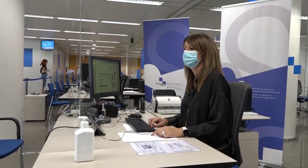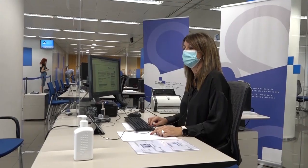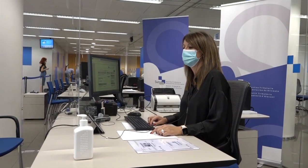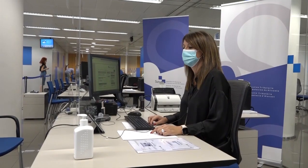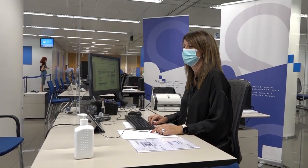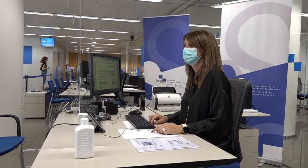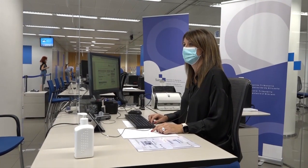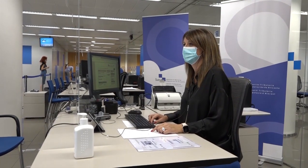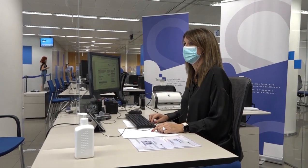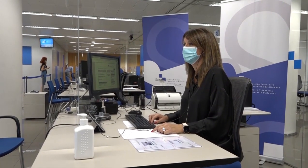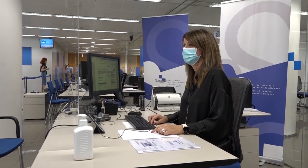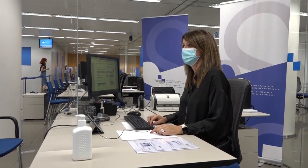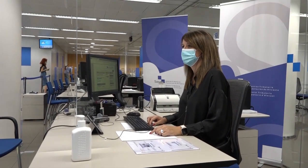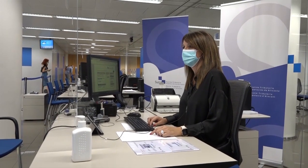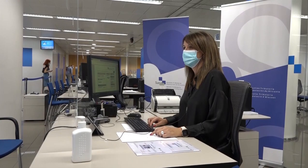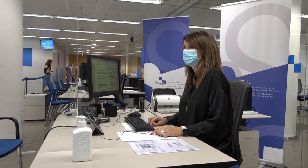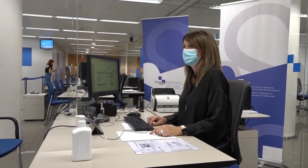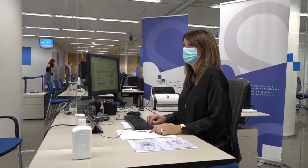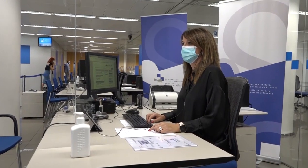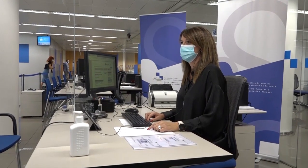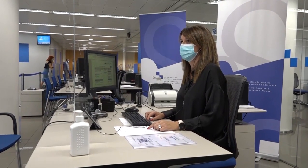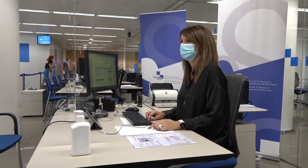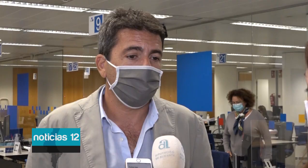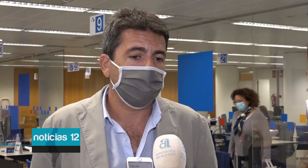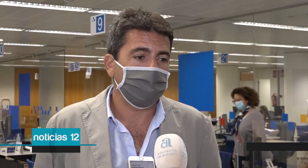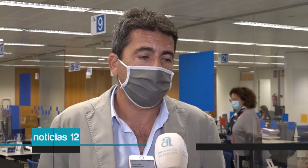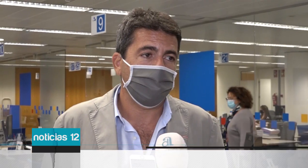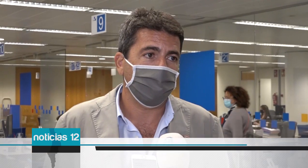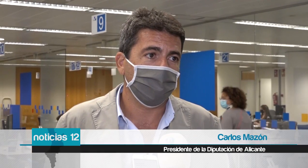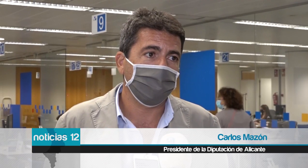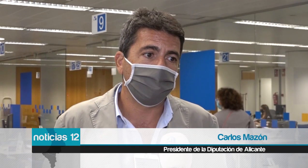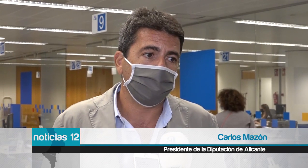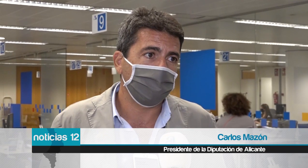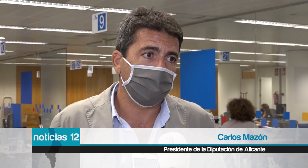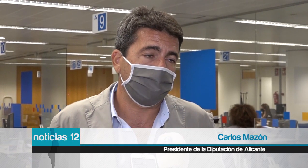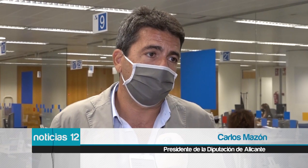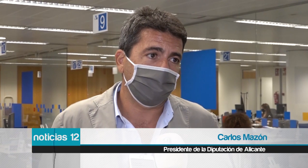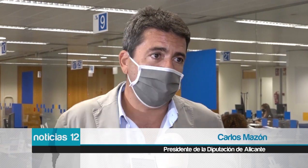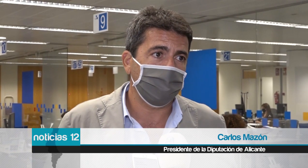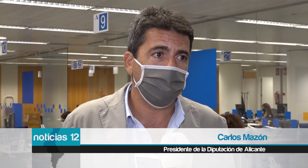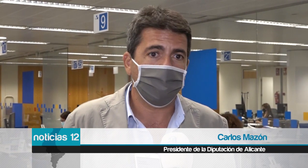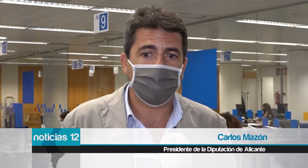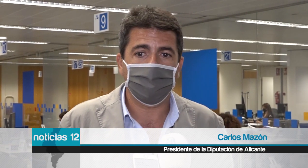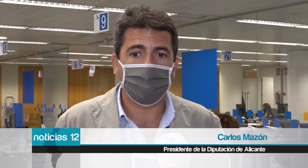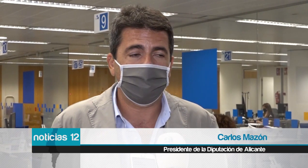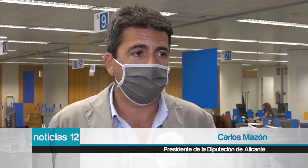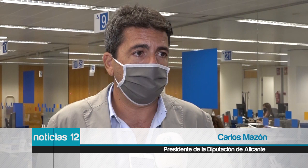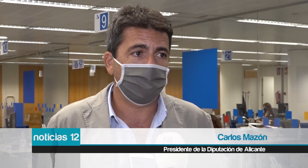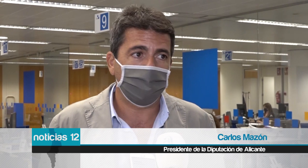SUMA en toda la provincia. Y cumplimos nuestro compromiso de todo lo que hemos denominado la agenda social, de ir acercando a la administración a los que